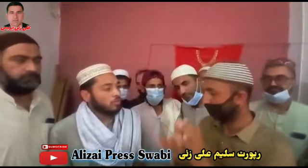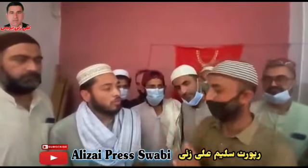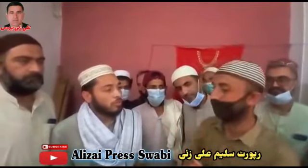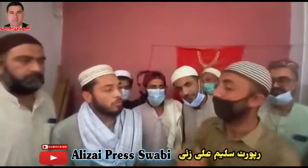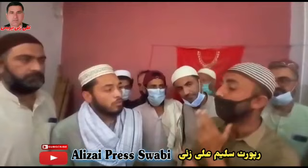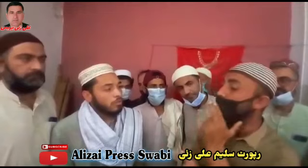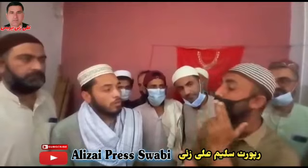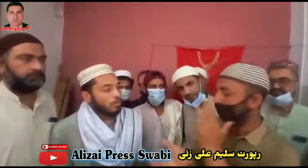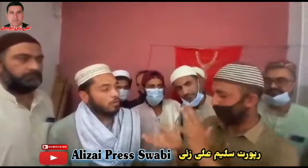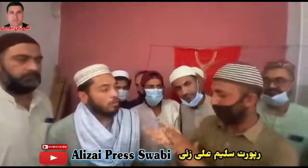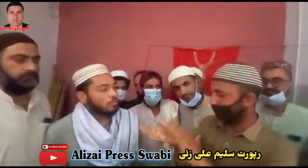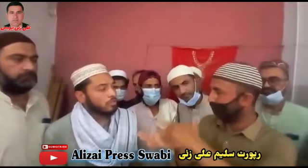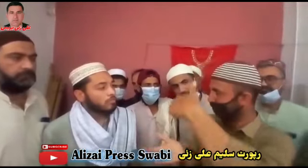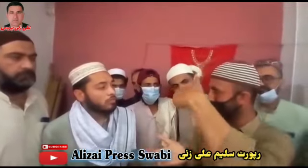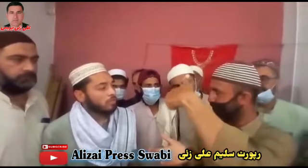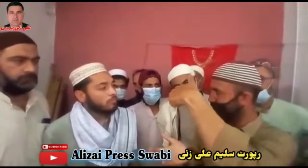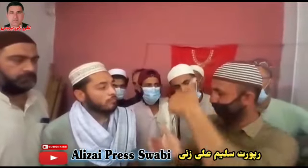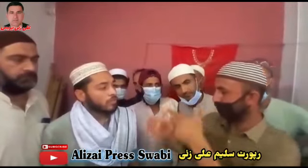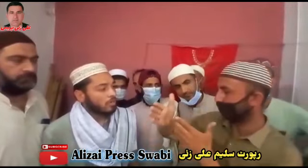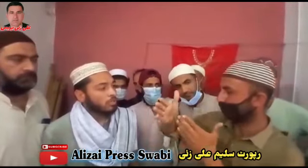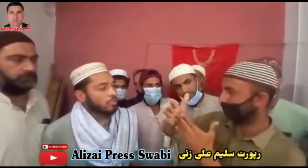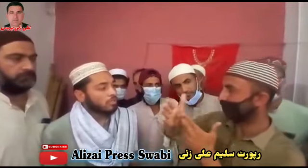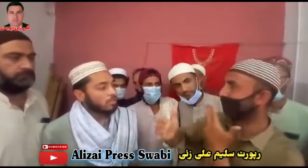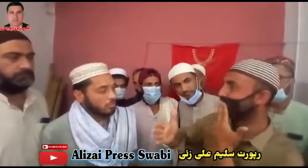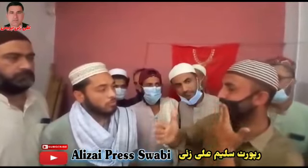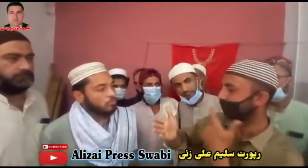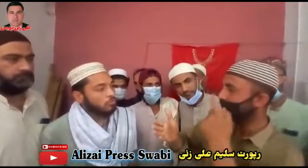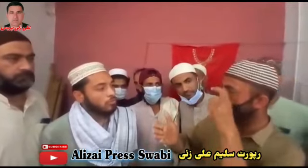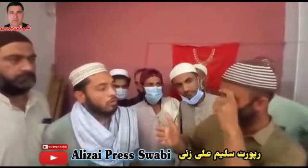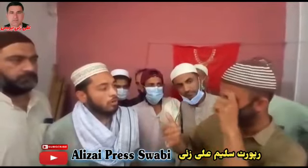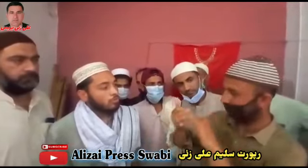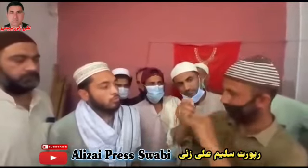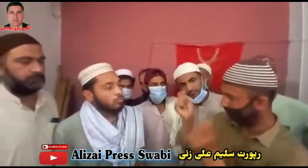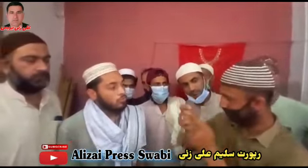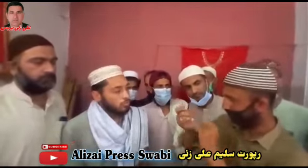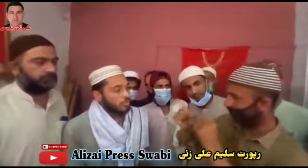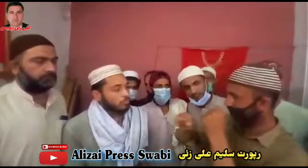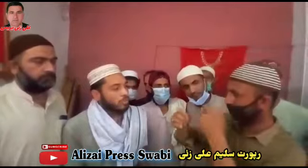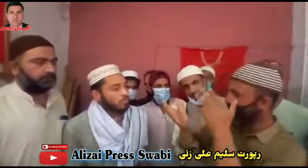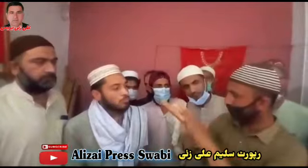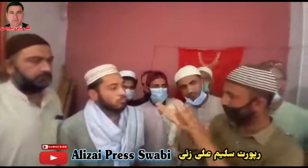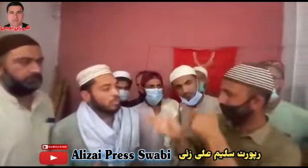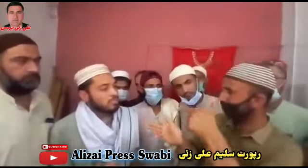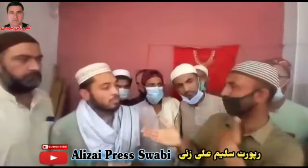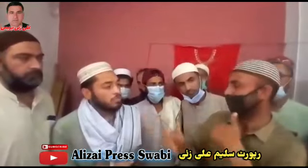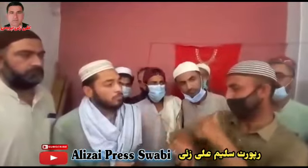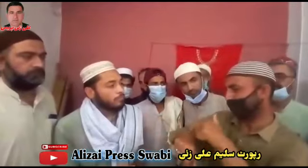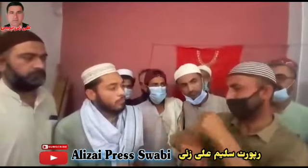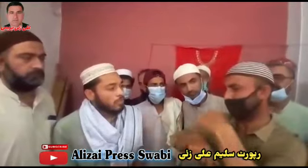وي، هغه چې کوم خبرې هغې موږ دغه اندې را لېږلي وو. او چې کوم دا دوه درې کسان دي جی،